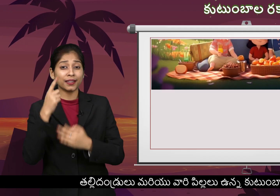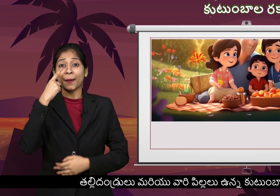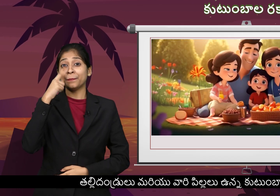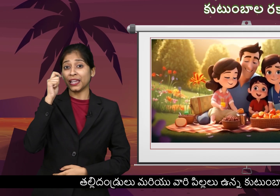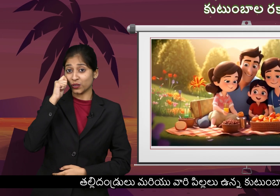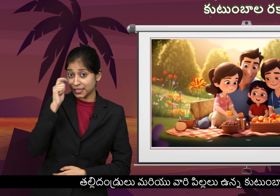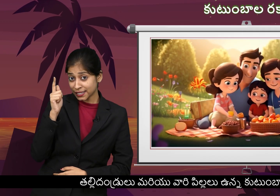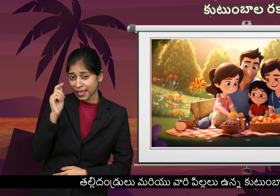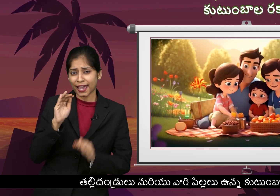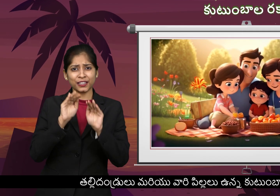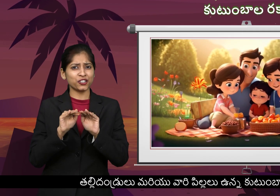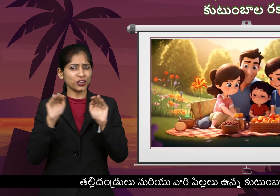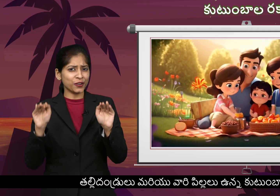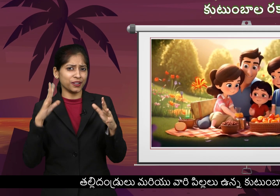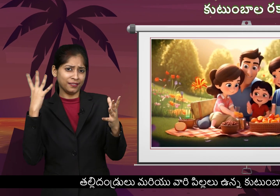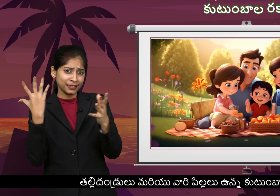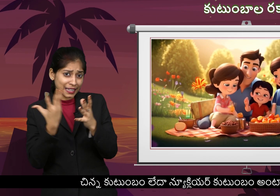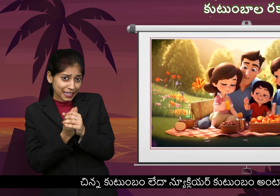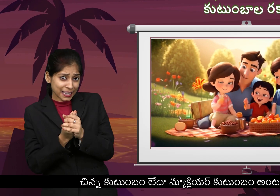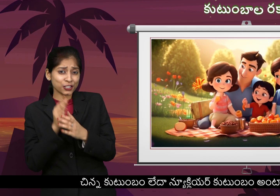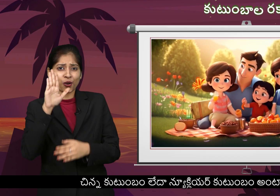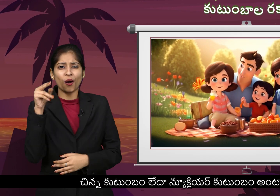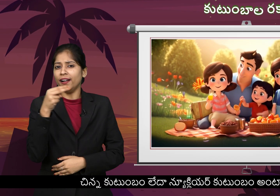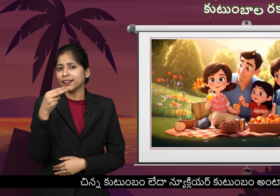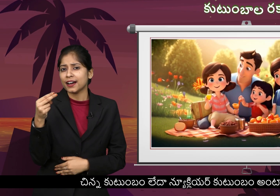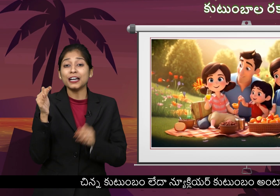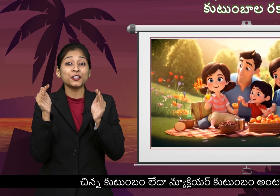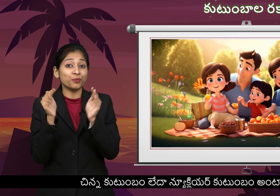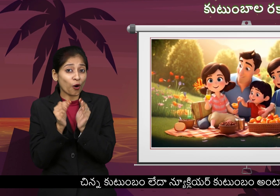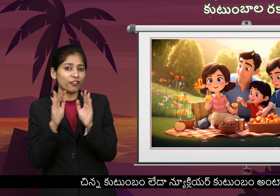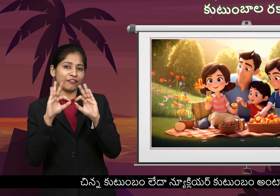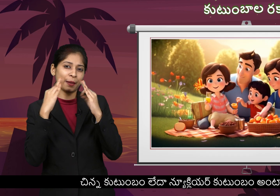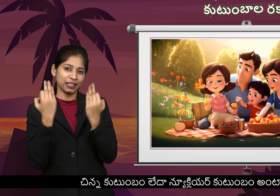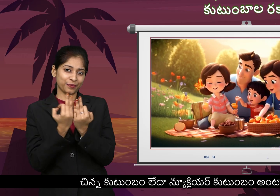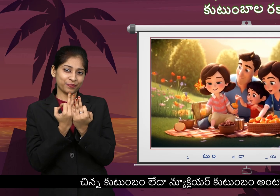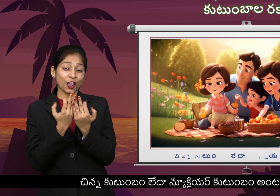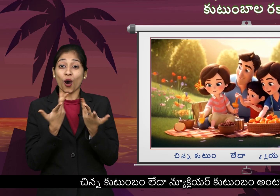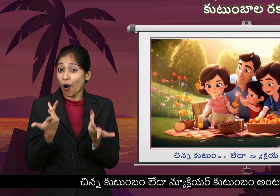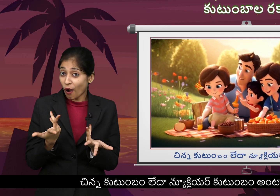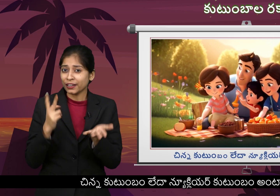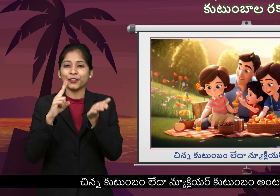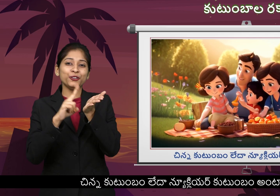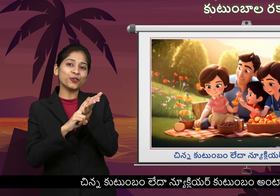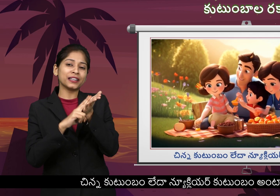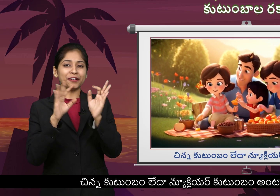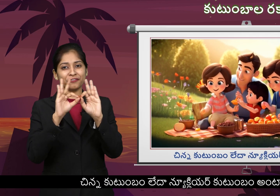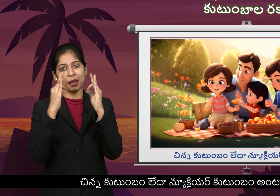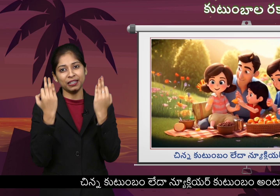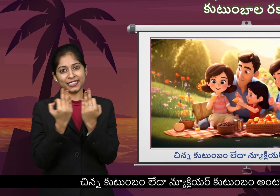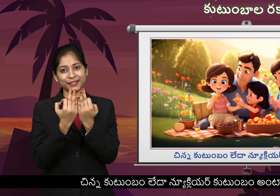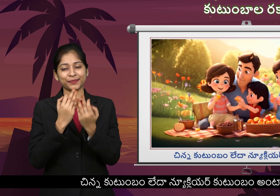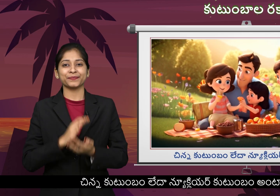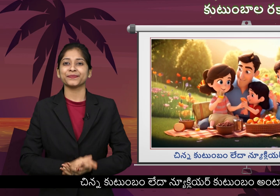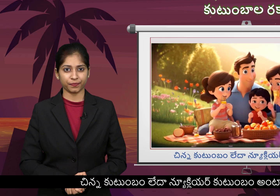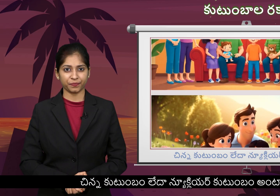తల్లిదండ్రులు మరియు వారి పిల్లలు ఉన్న కుటుంబాన్ని చిన్న కుటుంబం లేదా న్యూక్లియర్ కుటుంబం